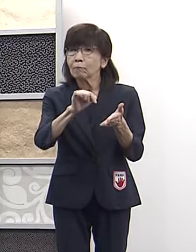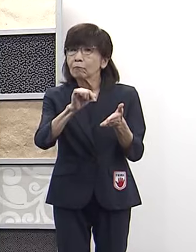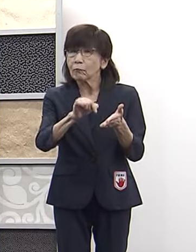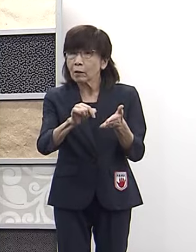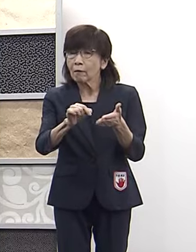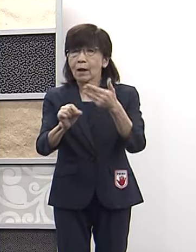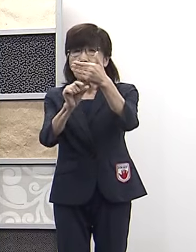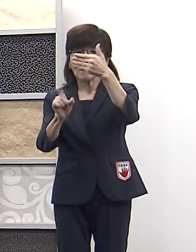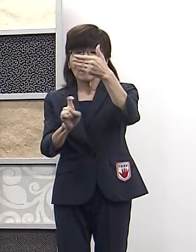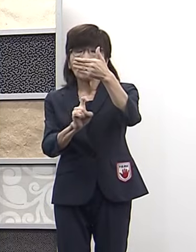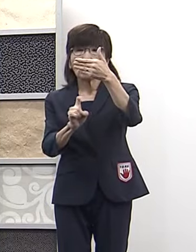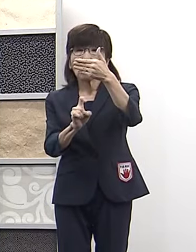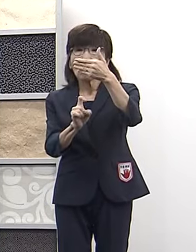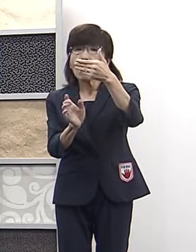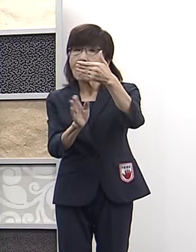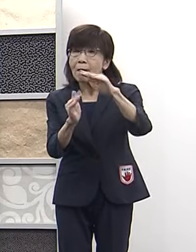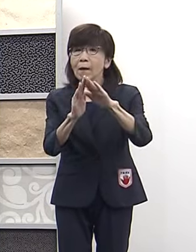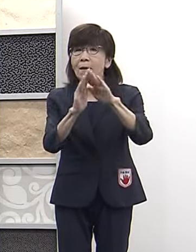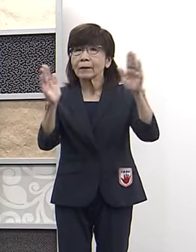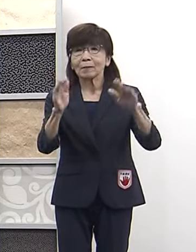月10日からを予定をしております。